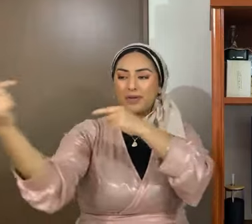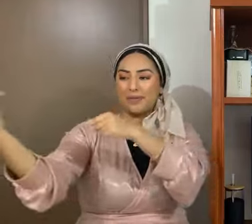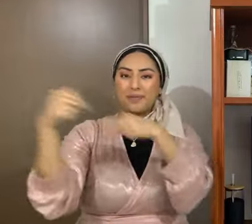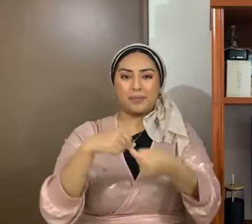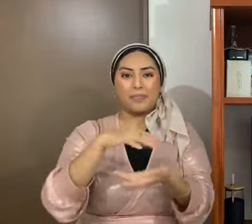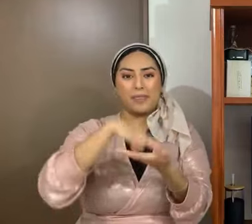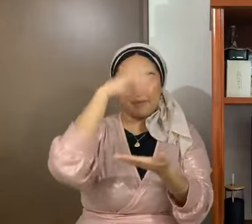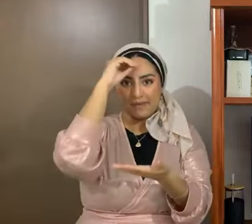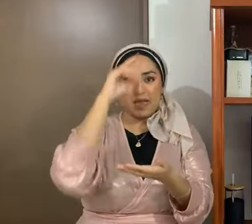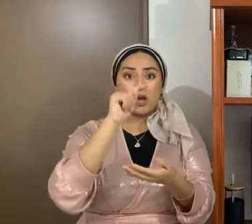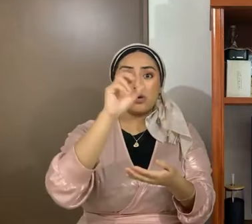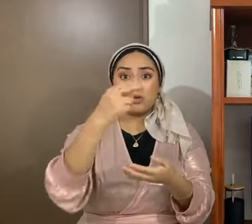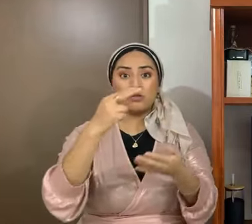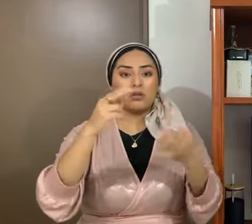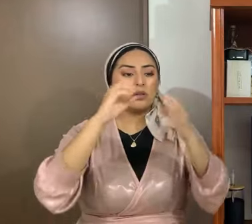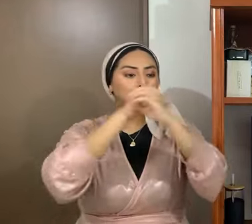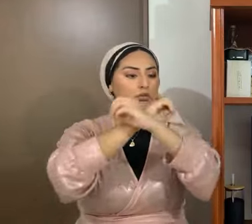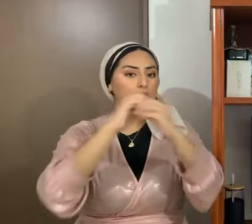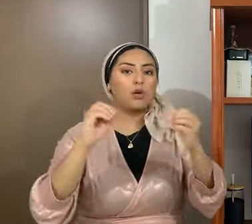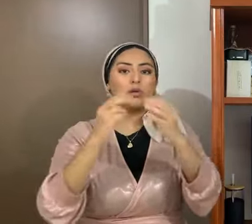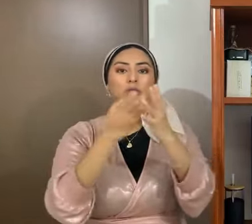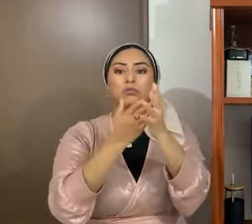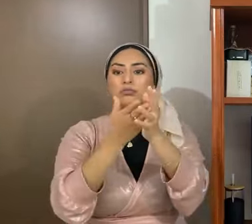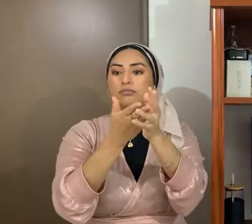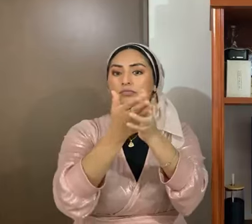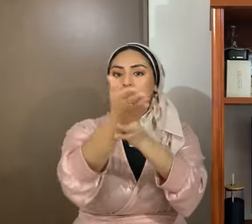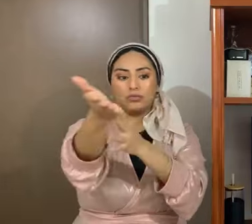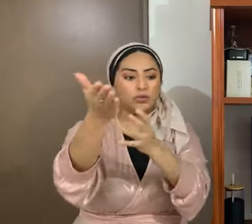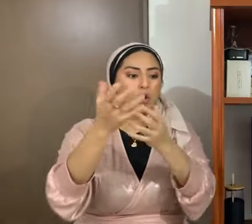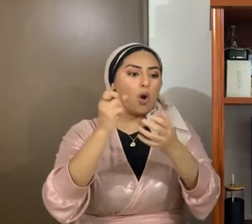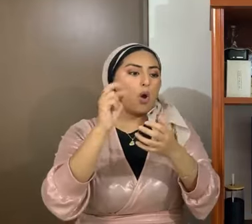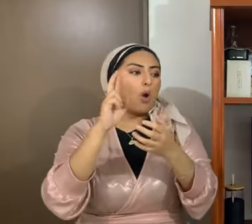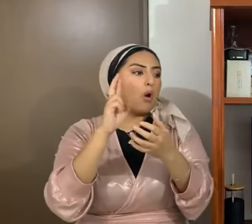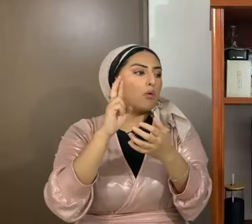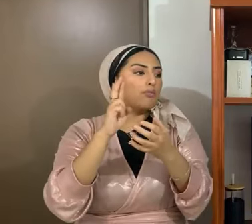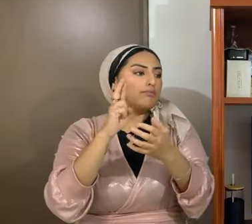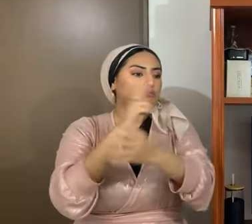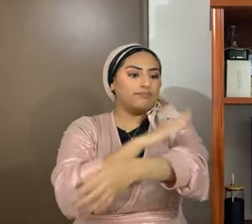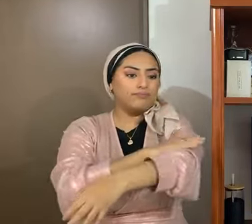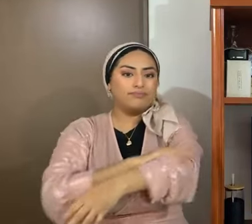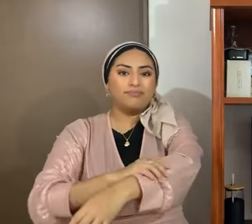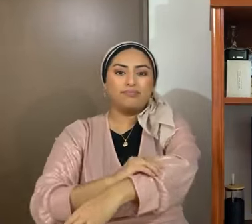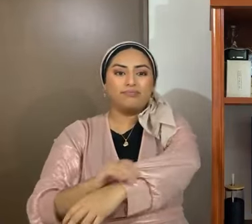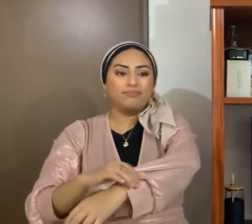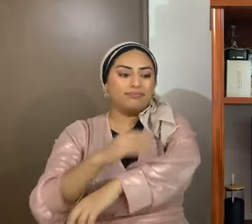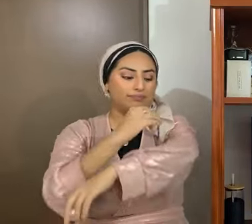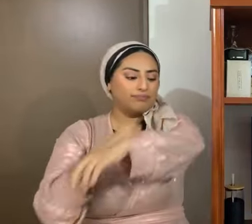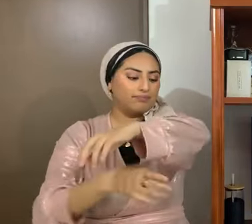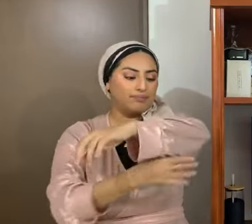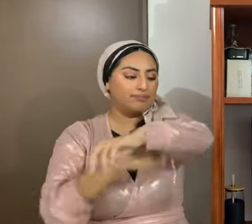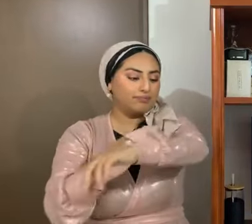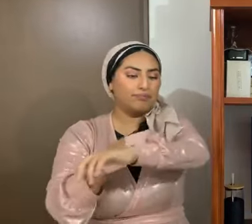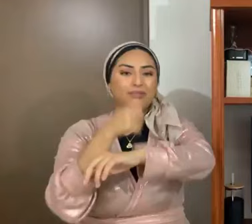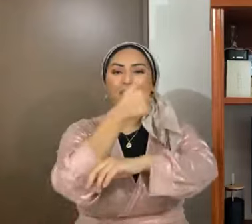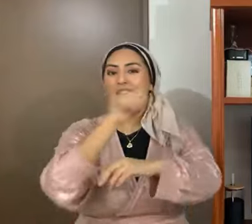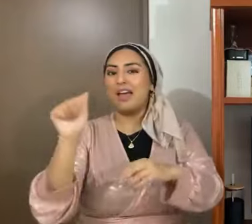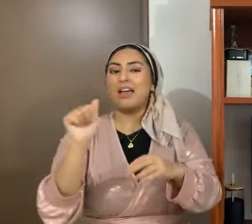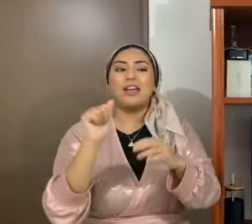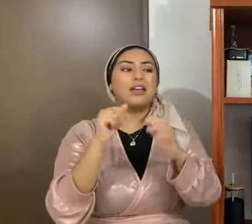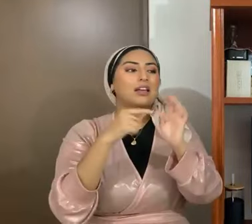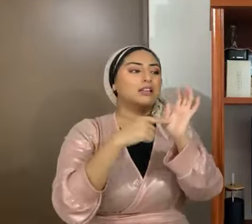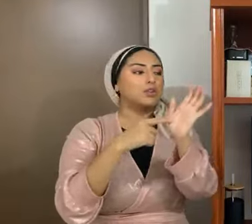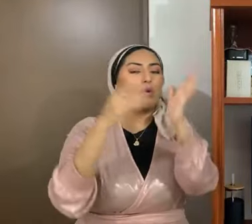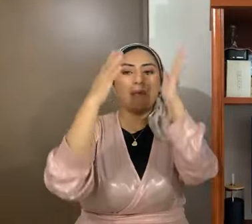a estudiar Torah, decimos nada de transparencias, nada de ropa entallada, nada de ropa ajustada, nada de estar mostrando